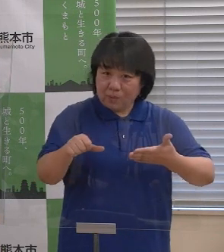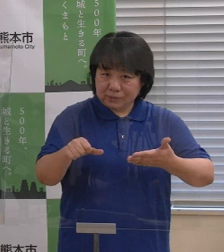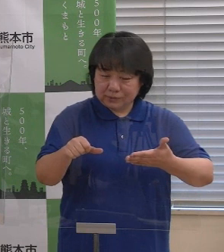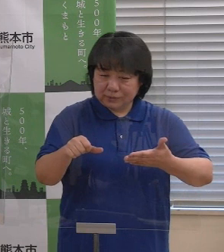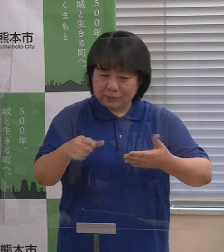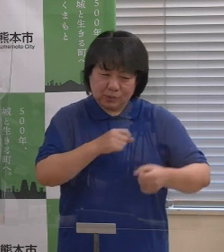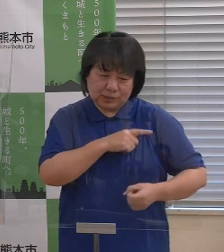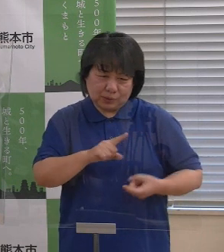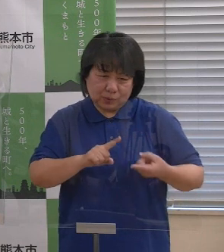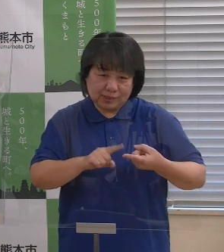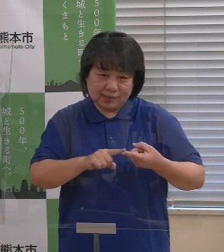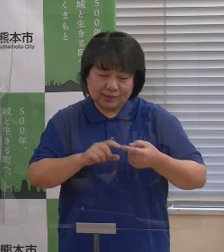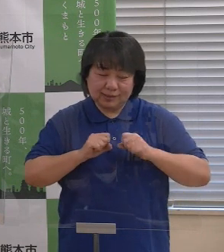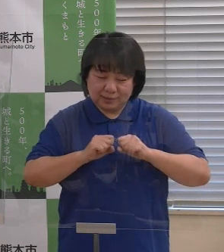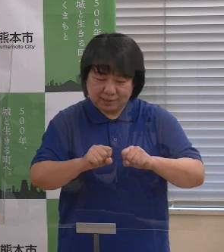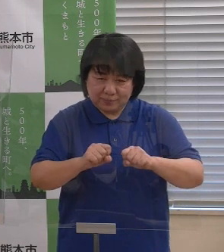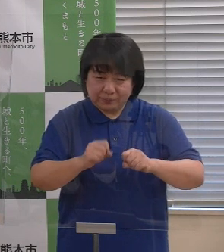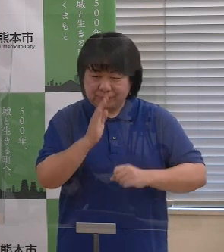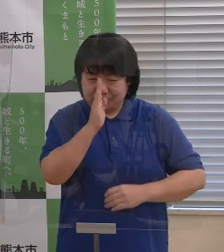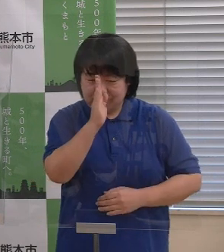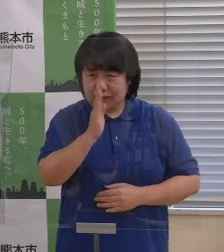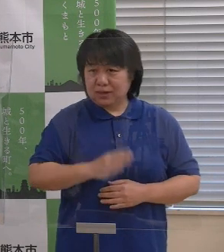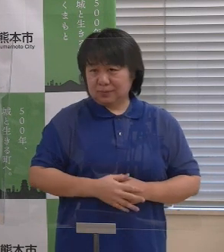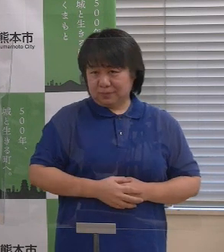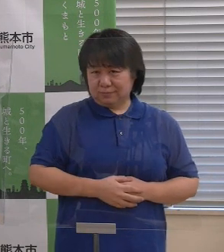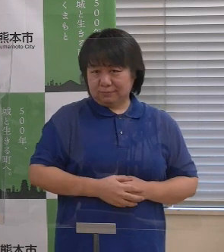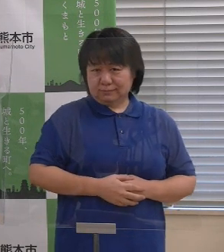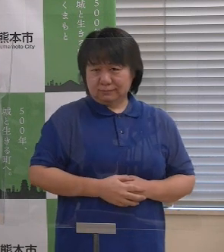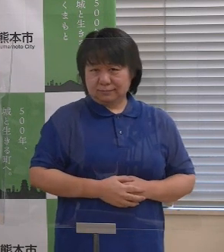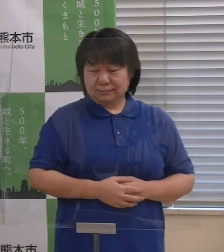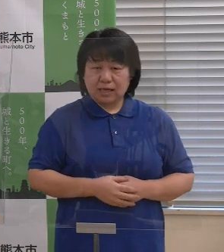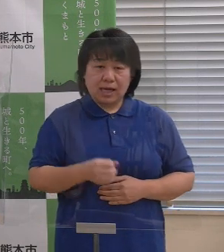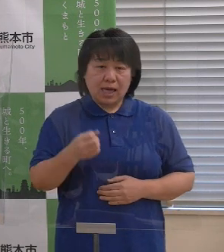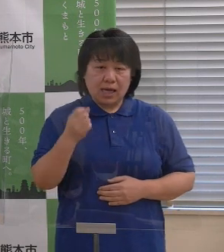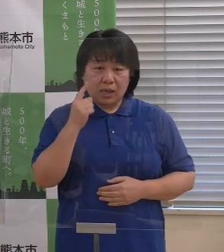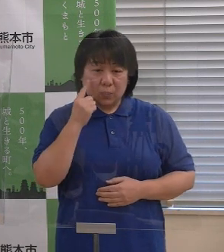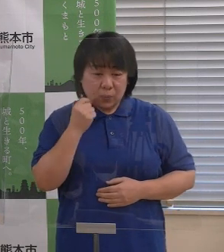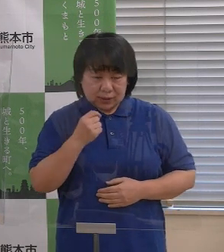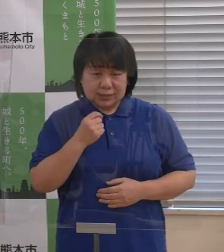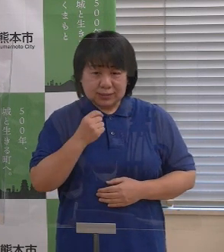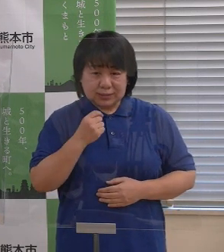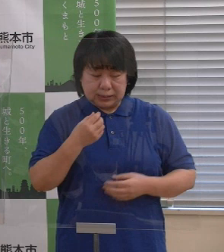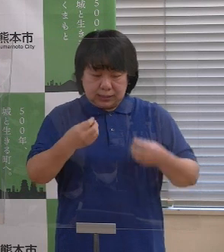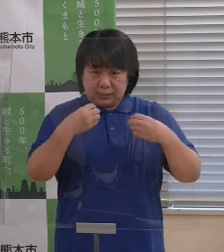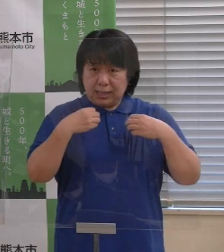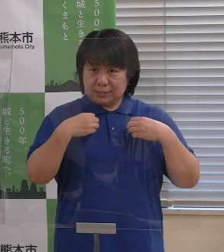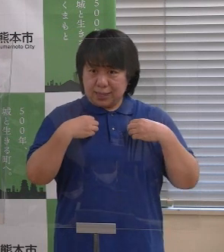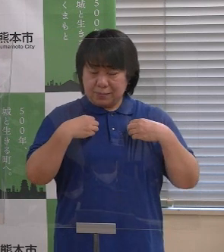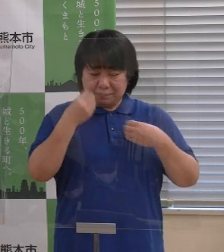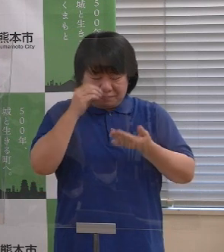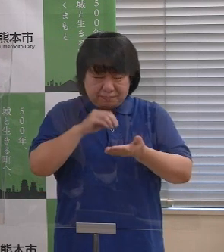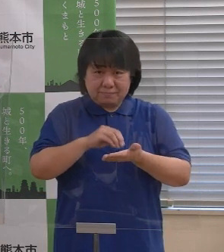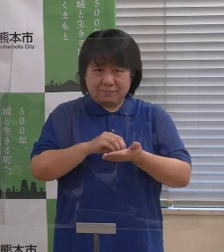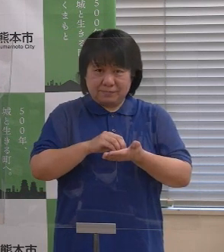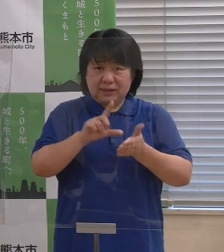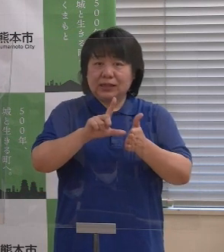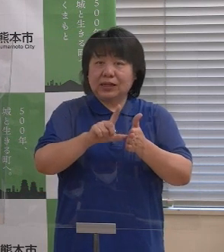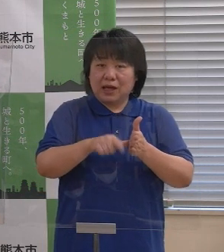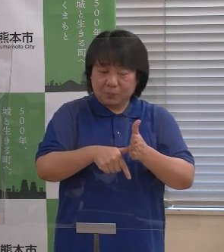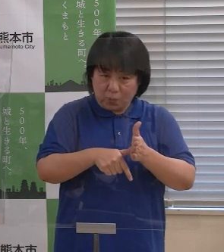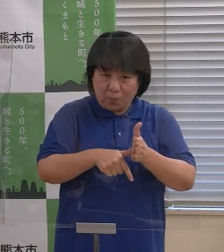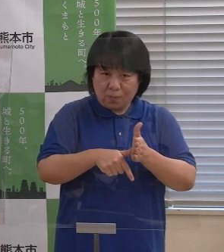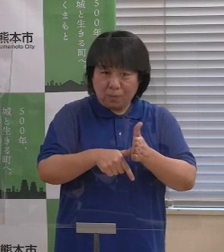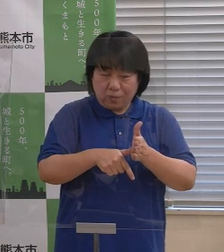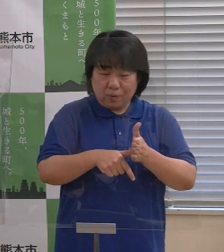的に行っていただきますようお願いをいたします。仮に検査で感染が確認をされたとしましても